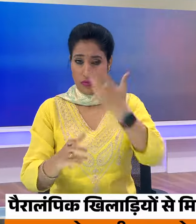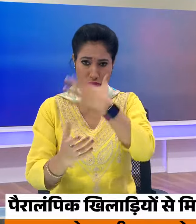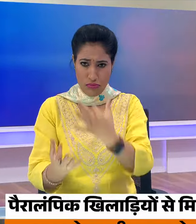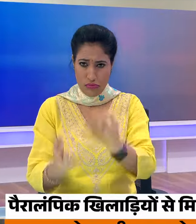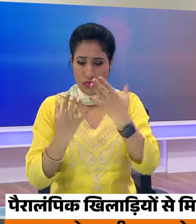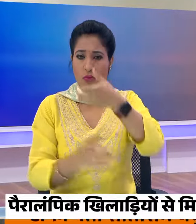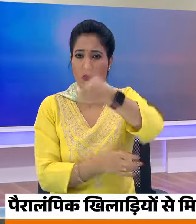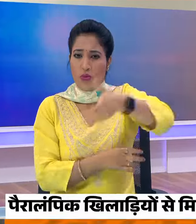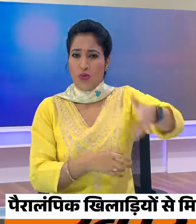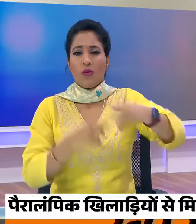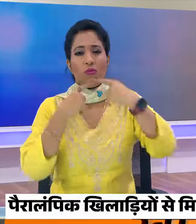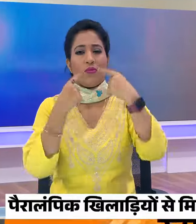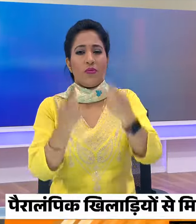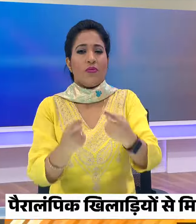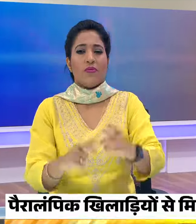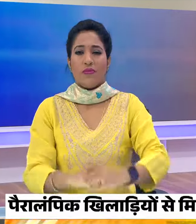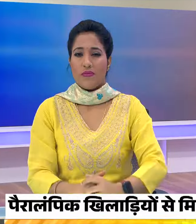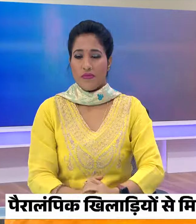दी बधाई।